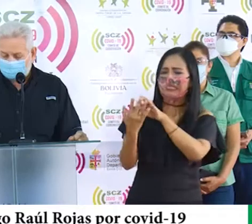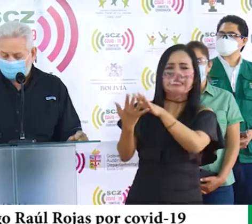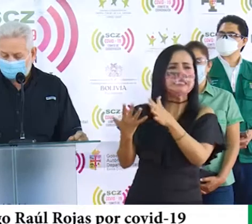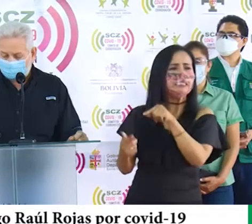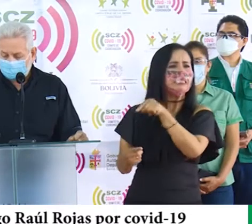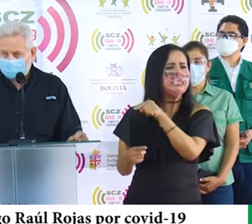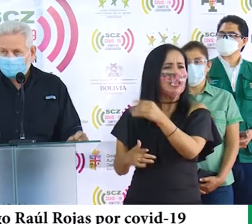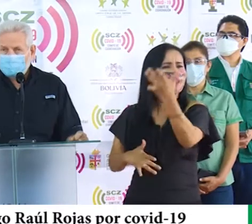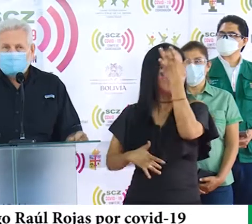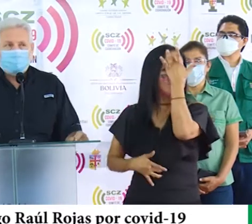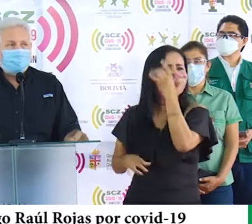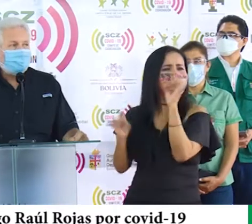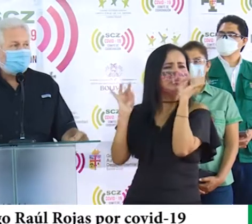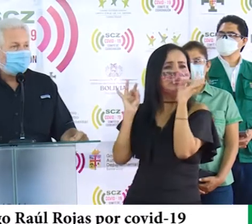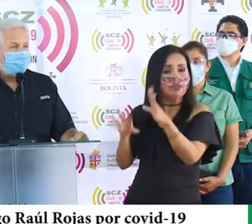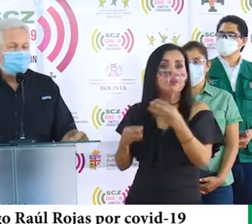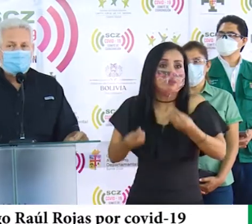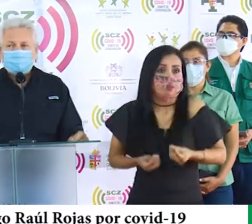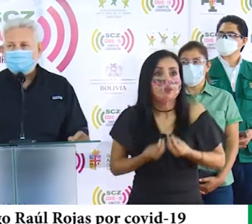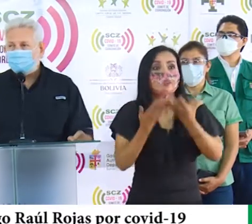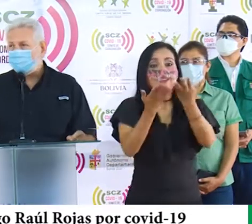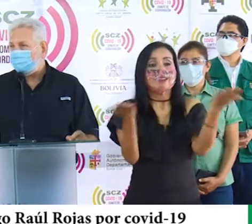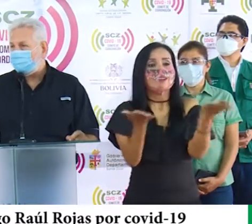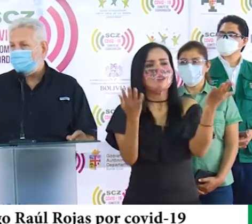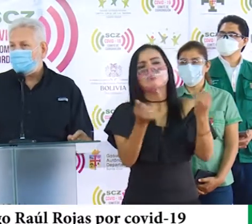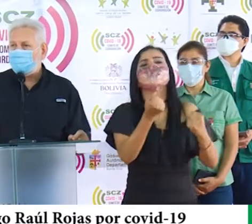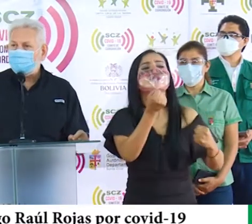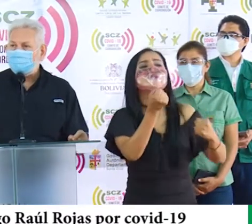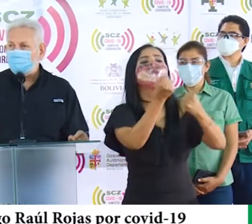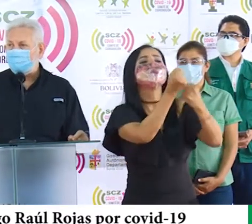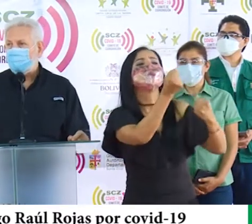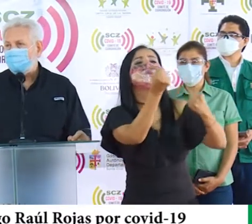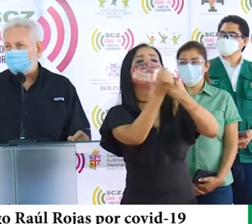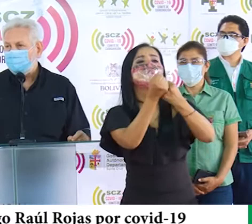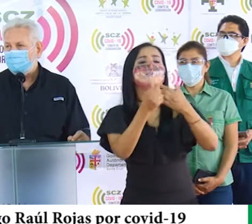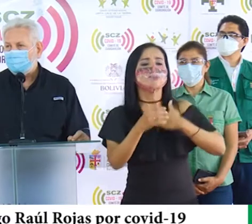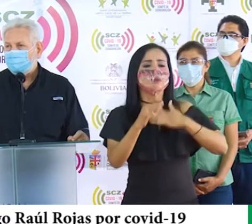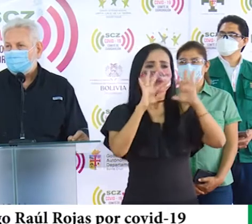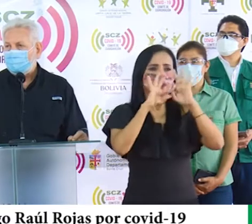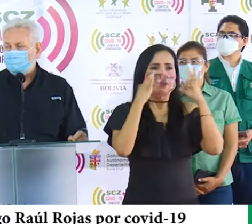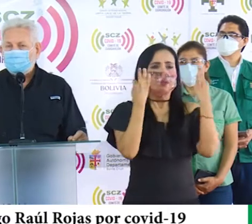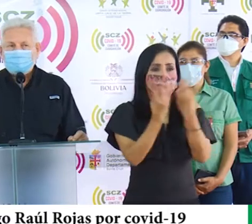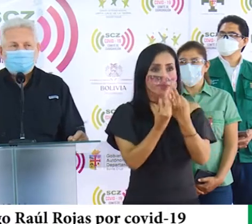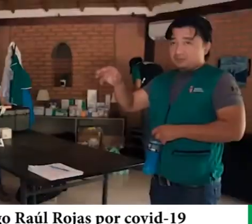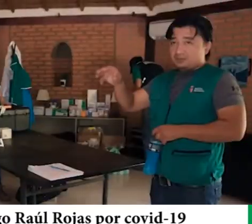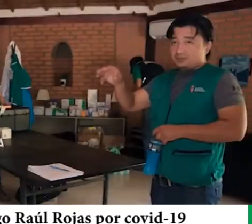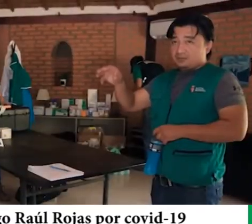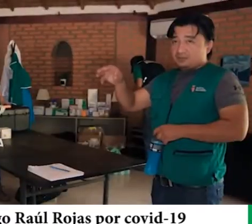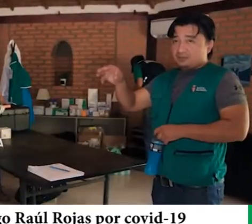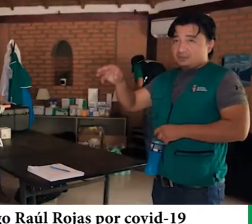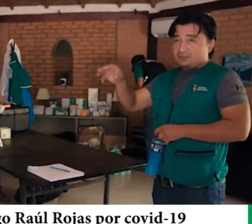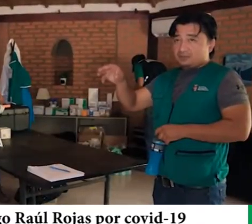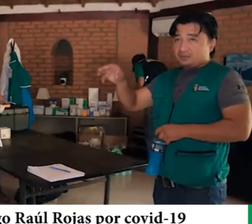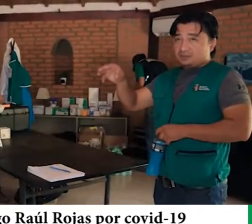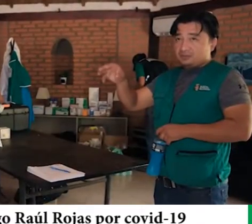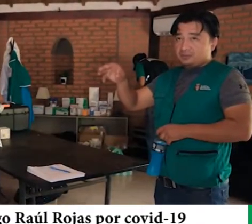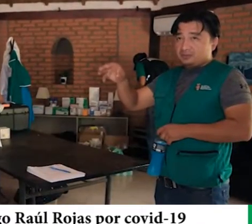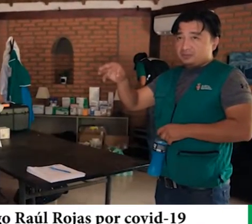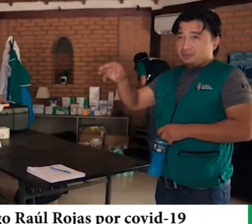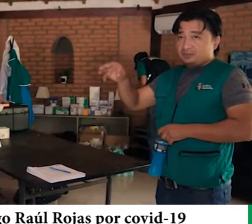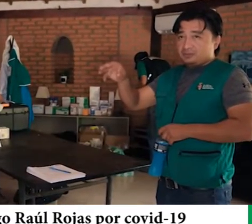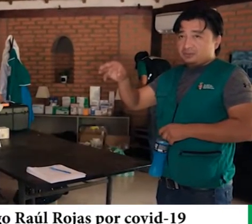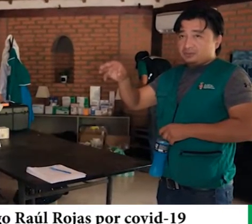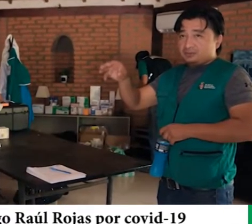nuestro defensor de los animales silvestres, el doctor Raúl Rojas Llano. Cuando vinieron los